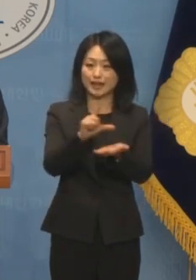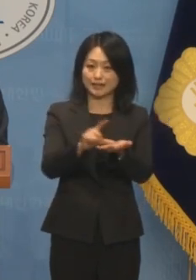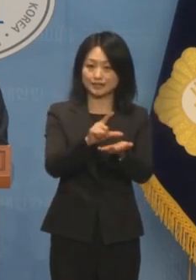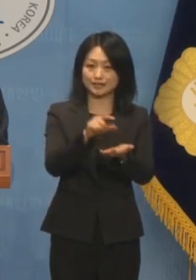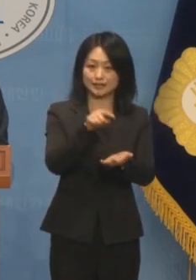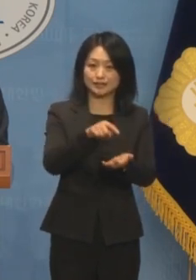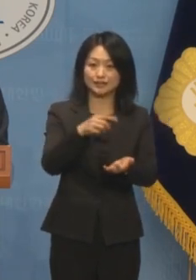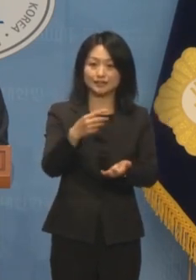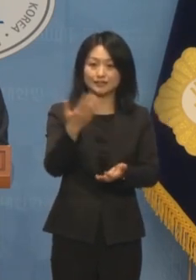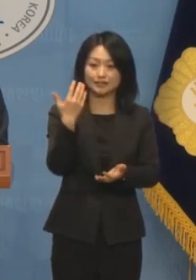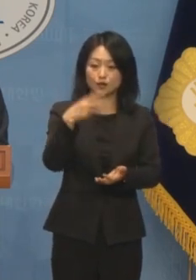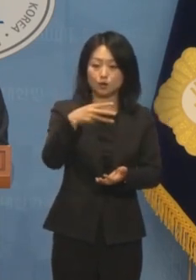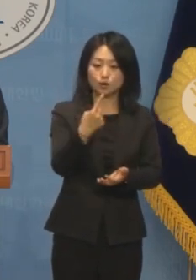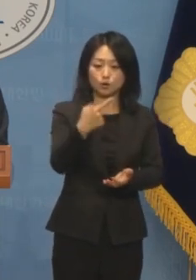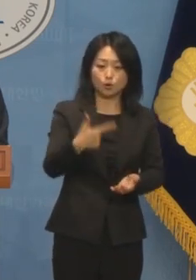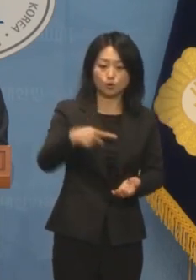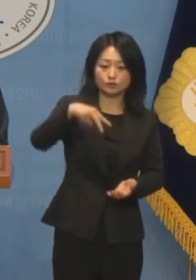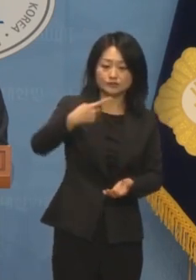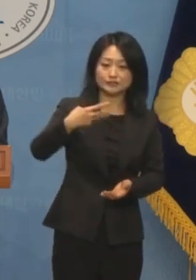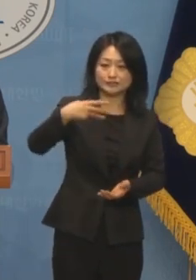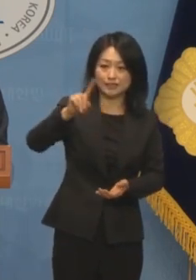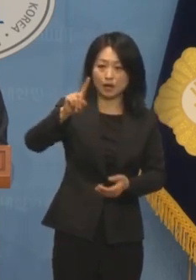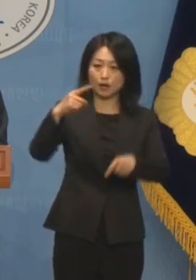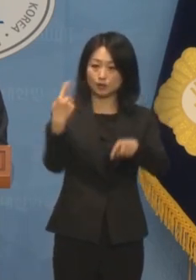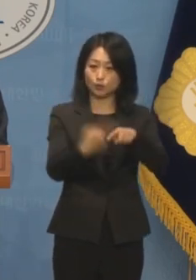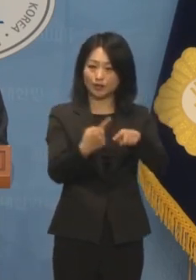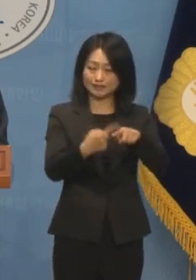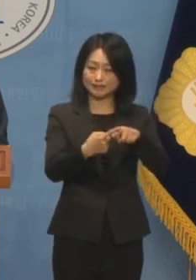론스타 시즌2로 만들 셈입니까?